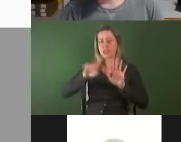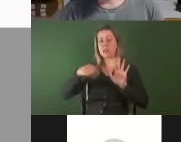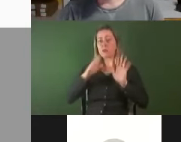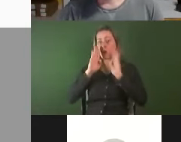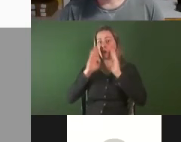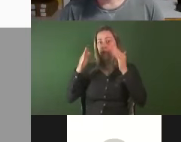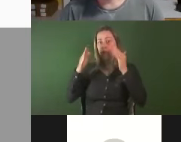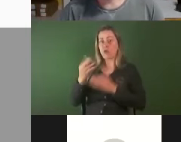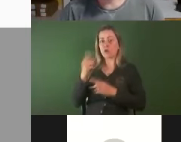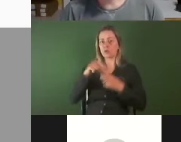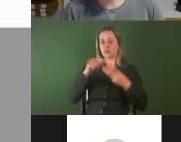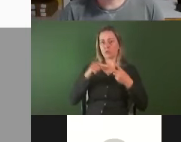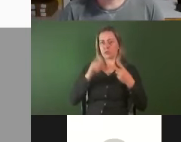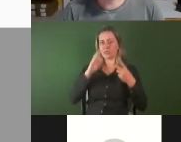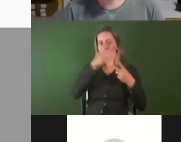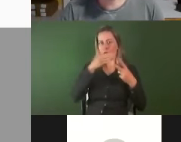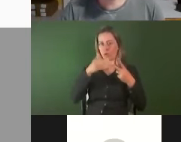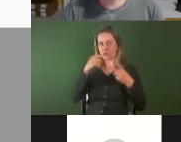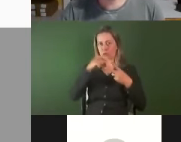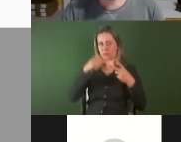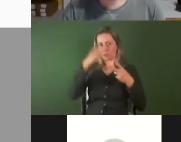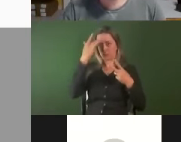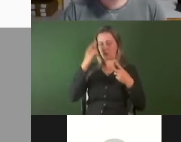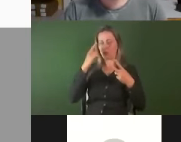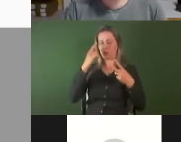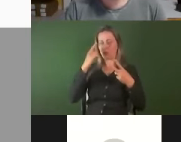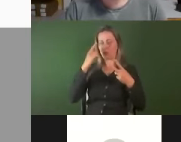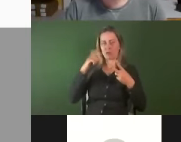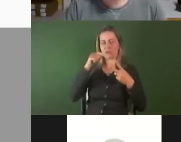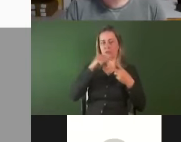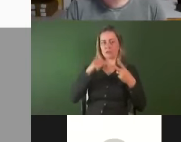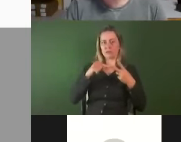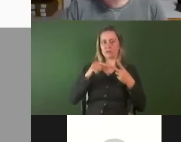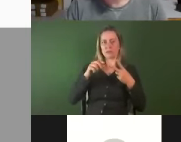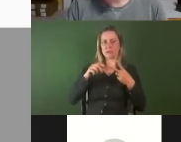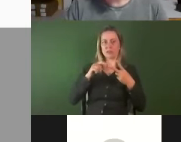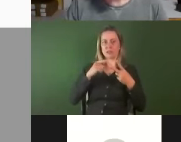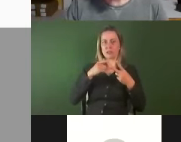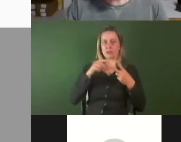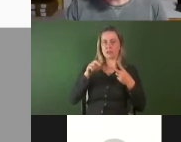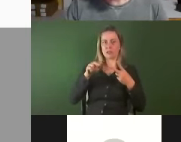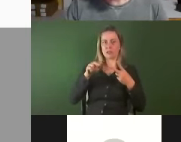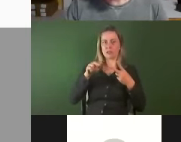trabalho de 2 especificamente, né? Esse é um trabalho do Narahara Iko,